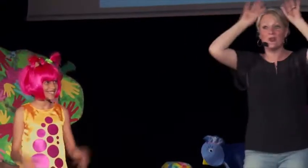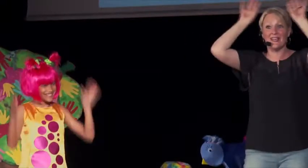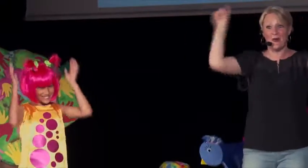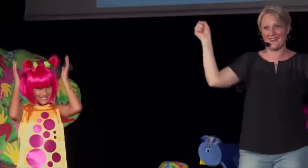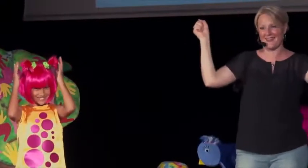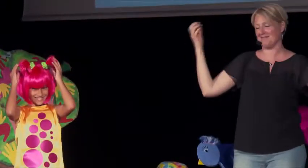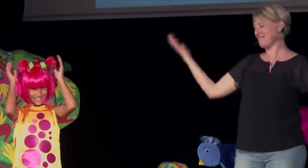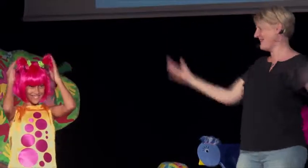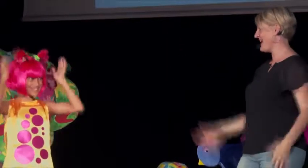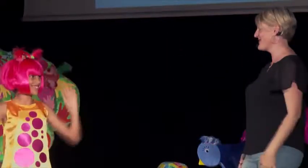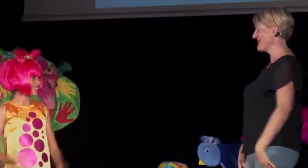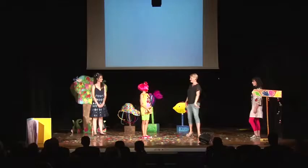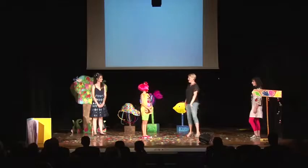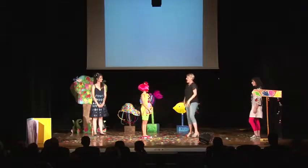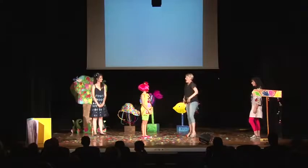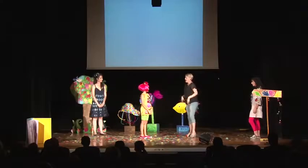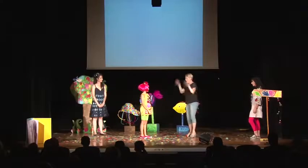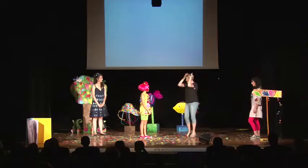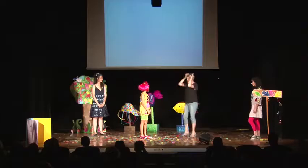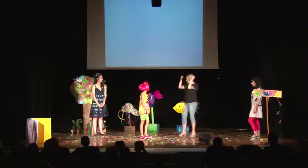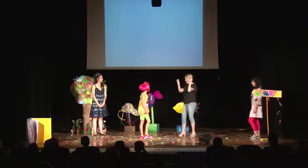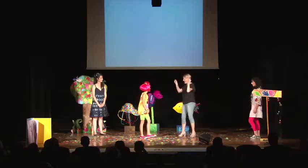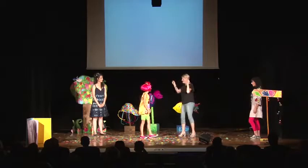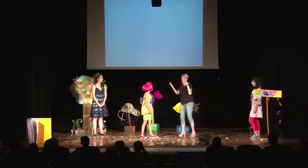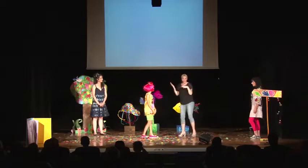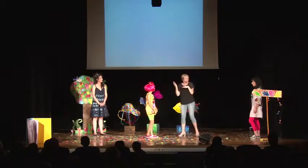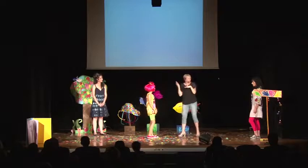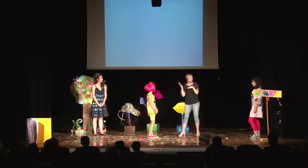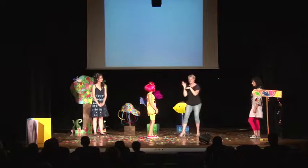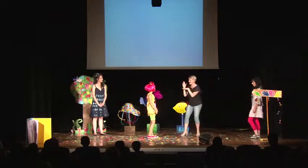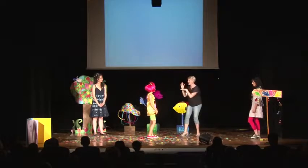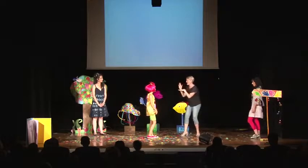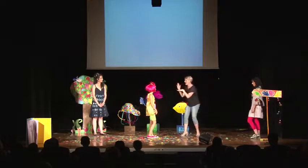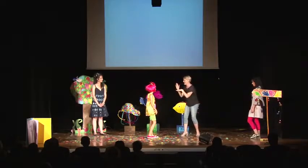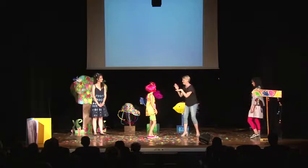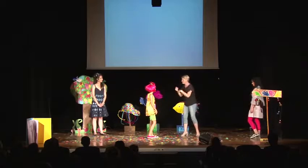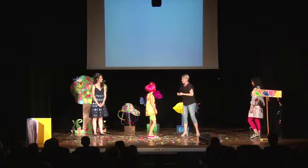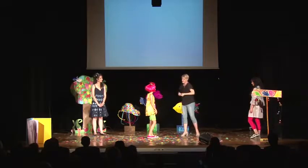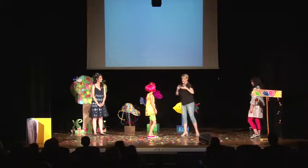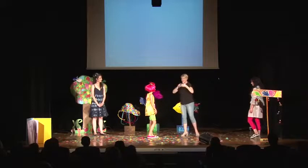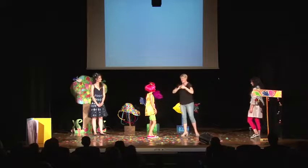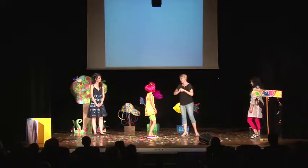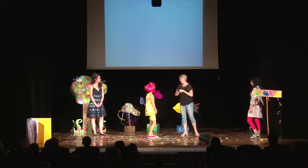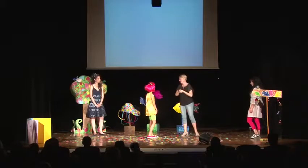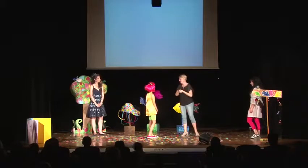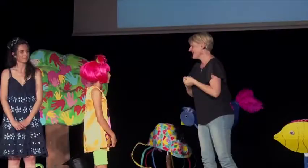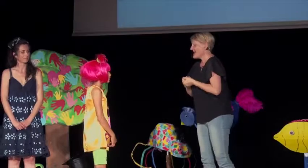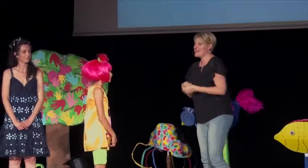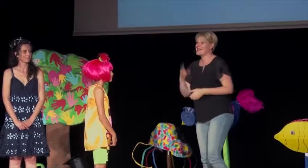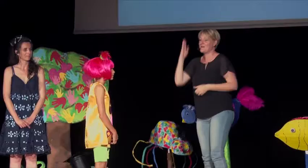des couettes. Eh oui. Alors, princesse, c'est pas grave, je voudrais te présenter quelqu'un. C'est mon amie et elle